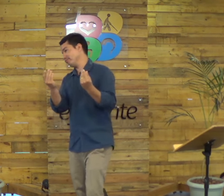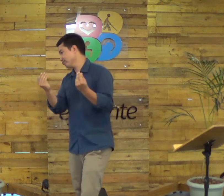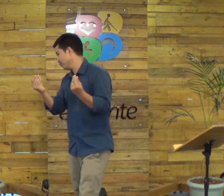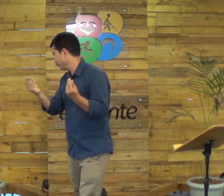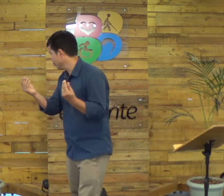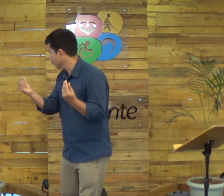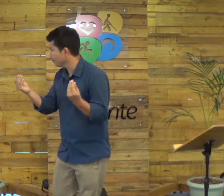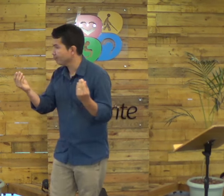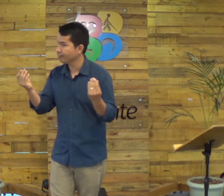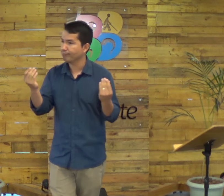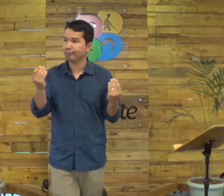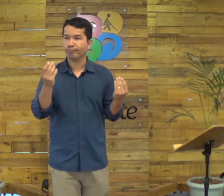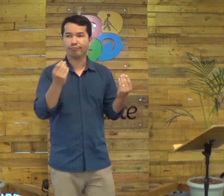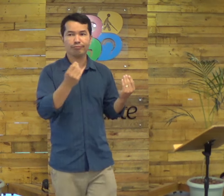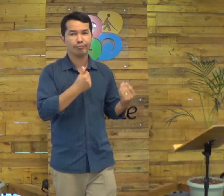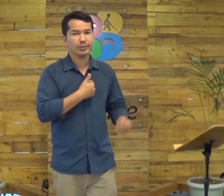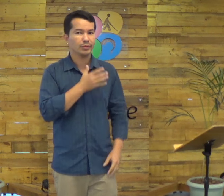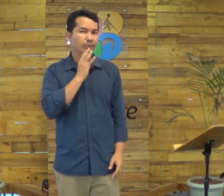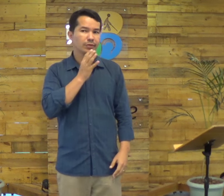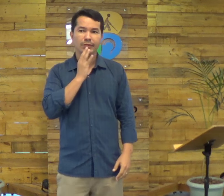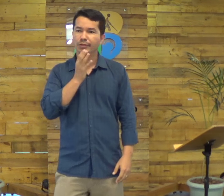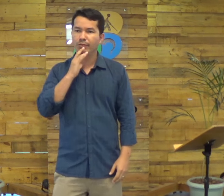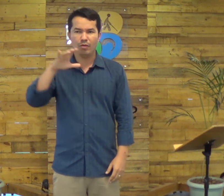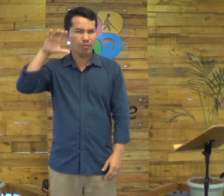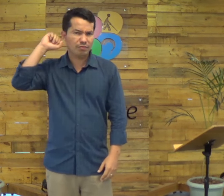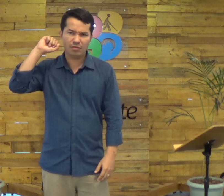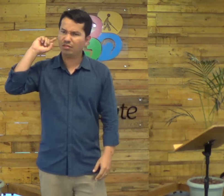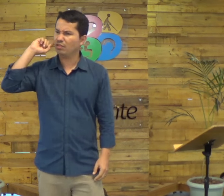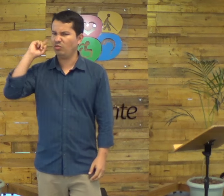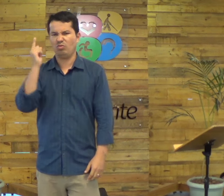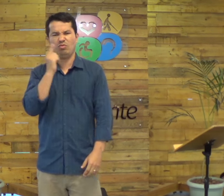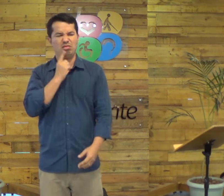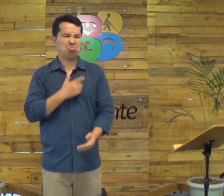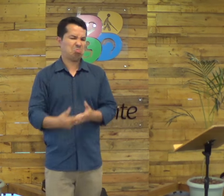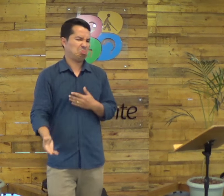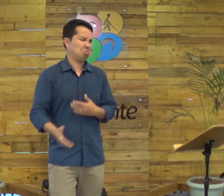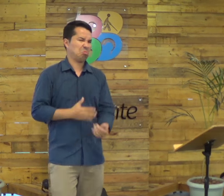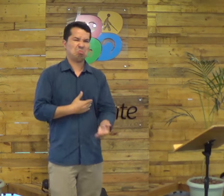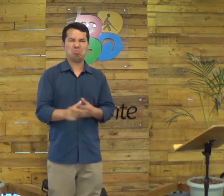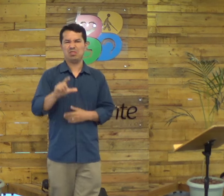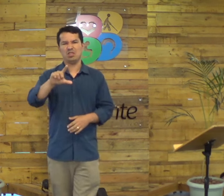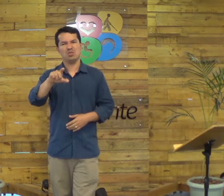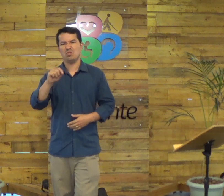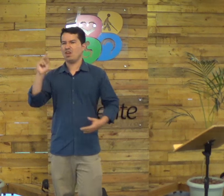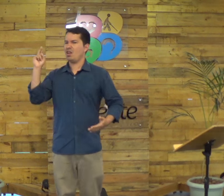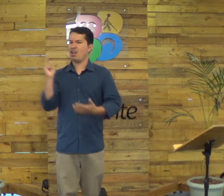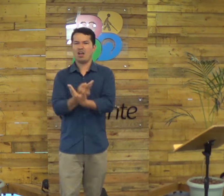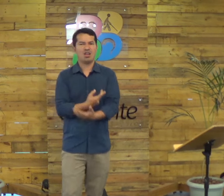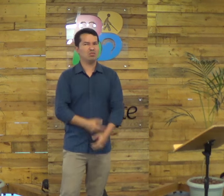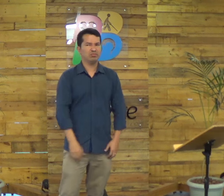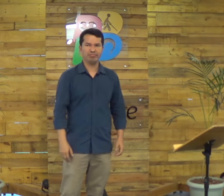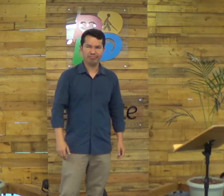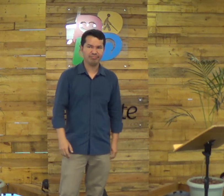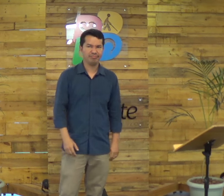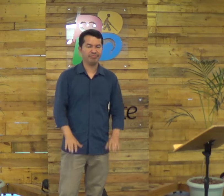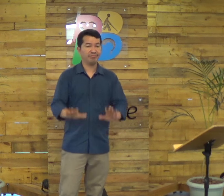e o que eu escolho aqui, o que acontece? Eu conheço muitos casos assim, surdos e ouvintes, gente, todo mundo,